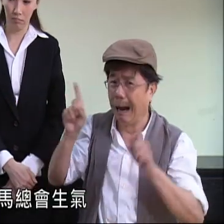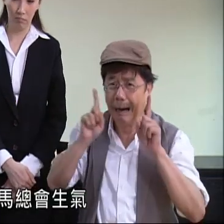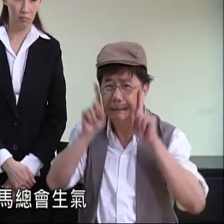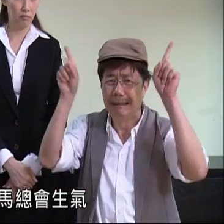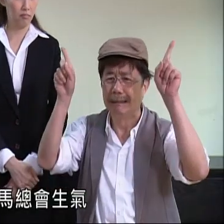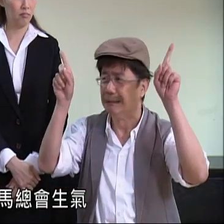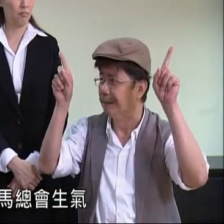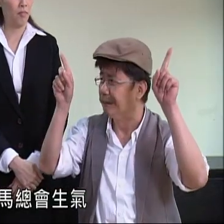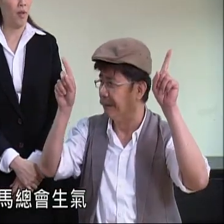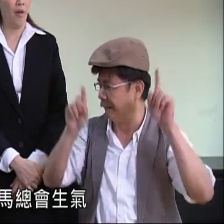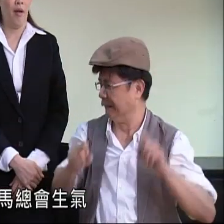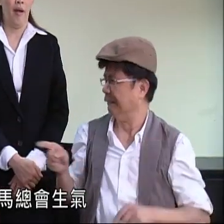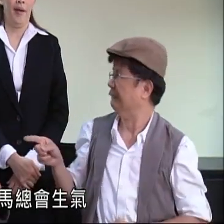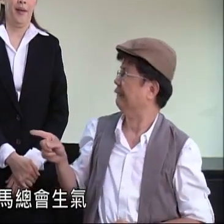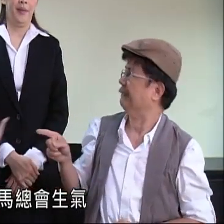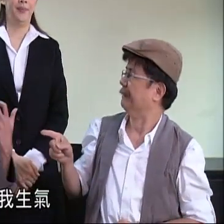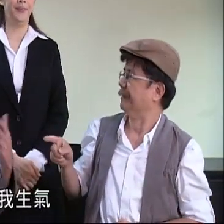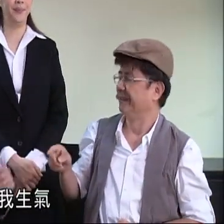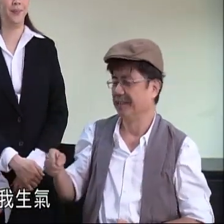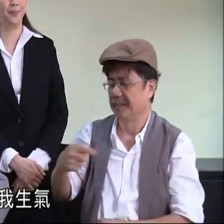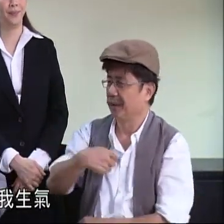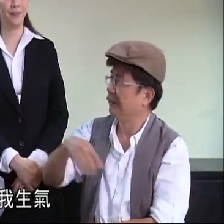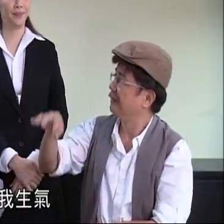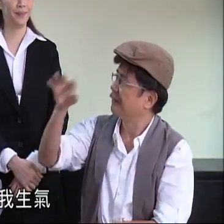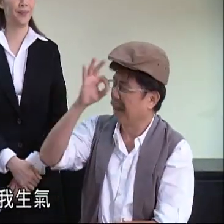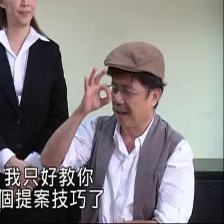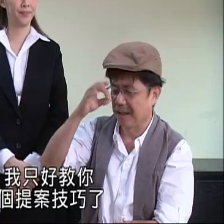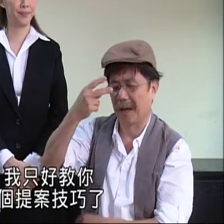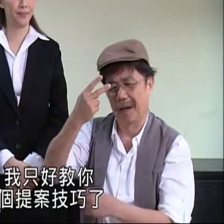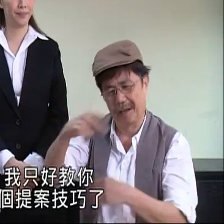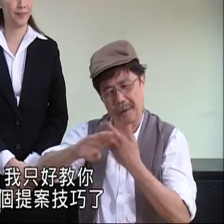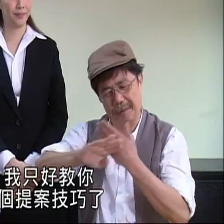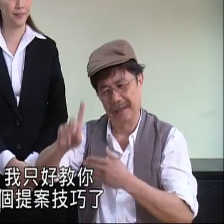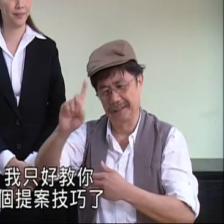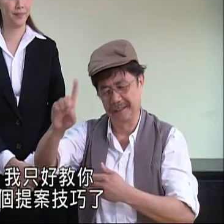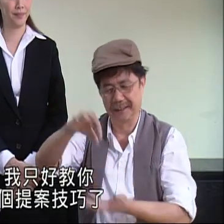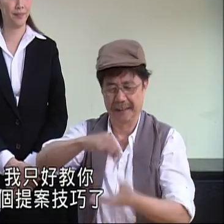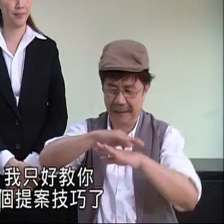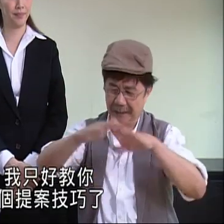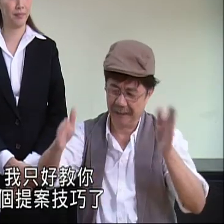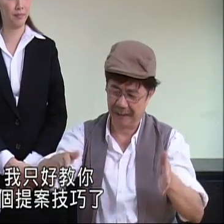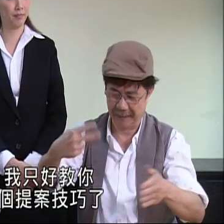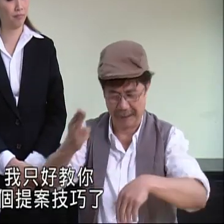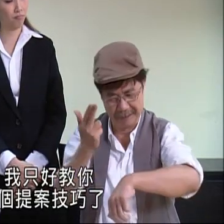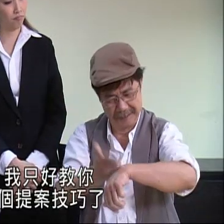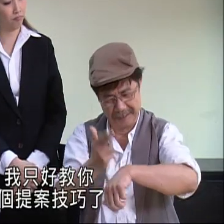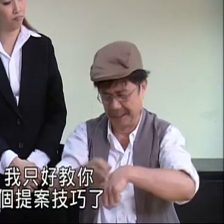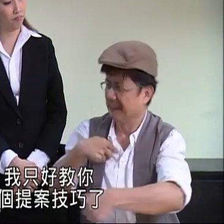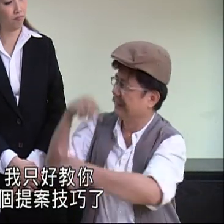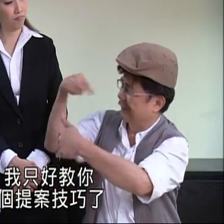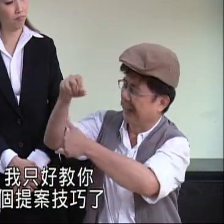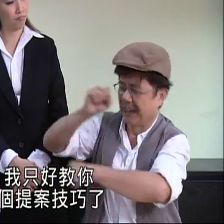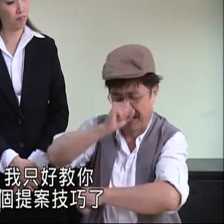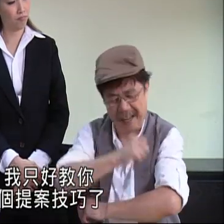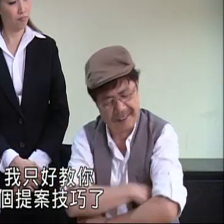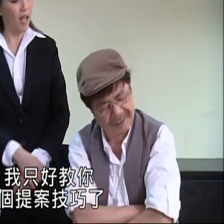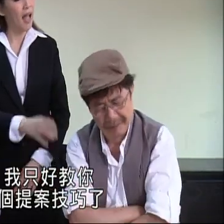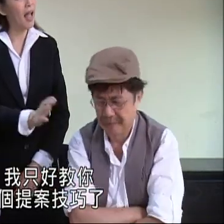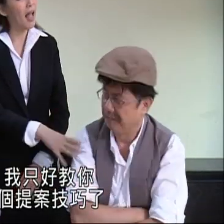会生气啊。嗯，我生气。哎，看来啊，我只好教你另外一个提案技巧啦。